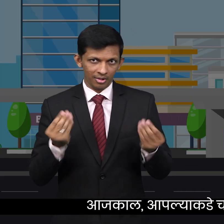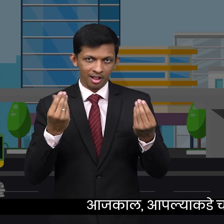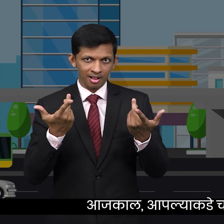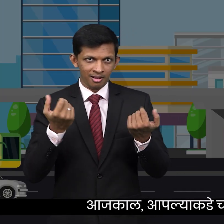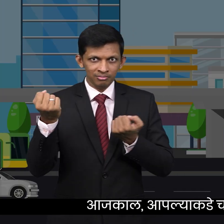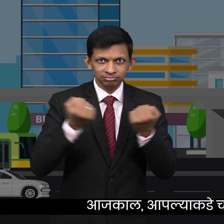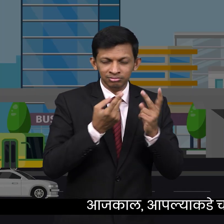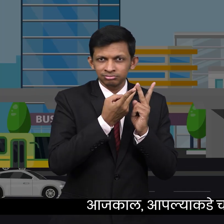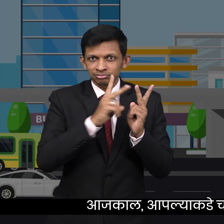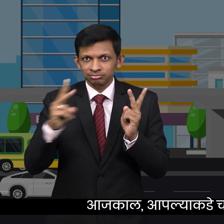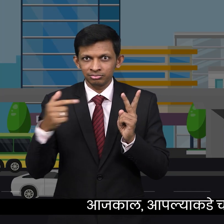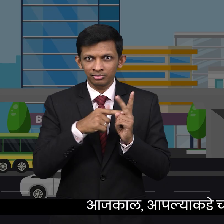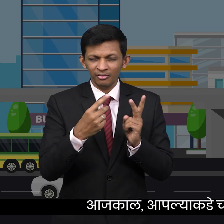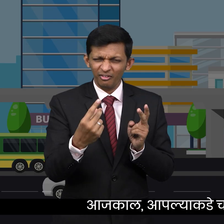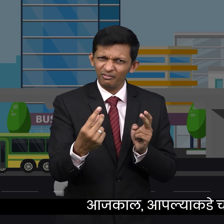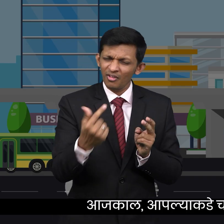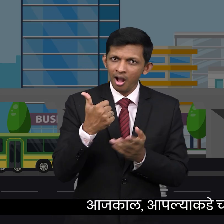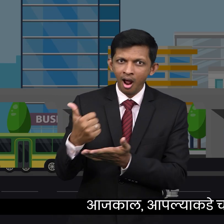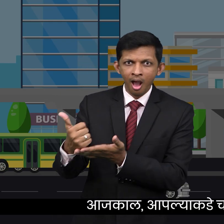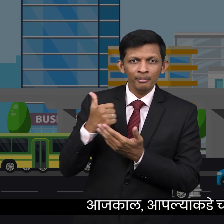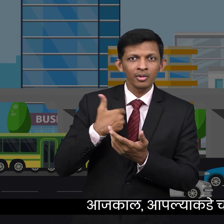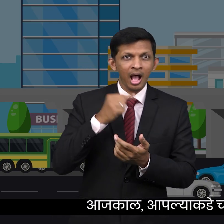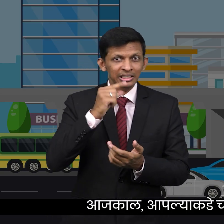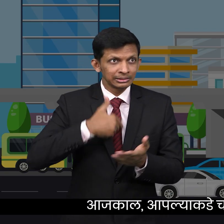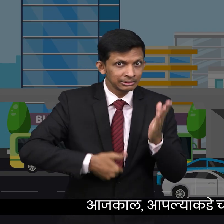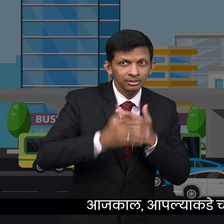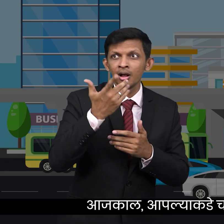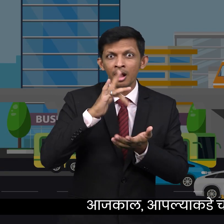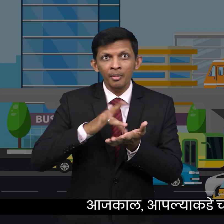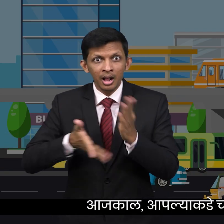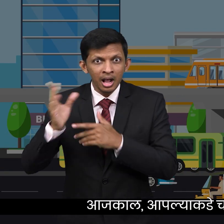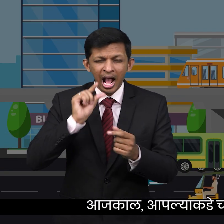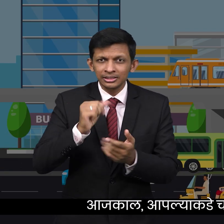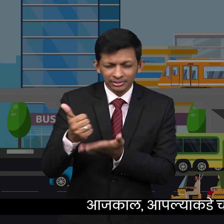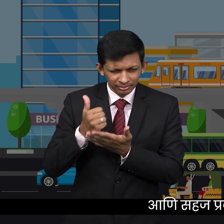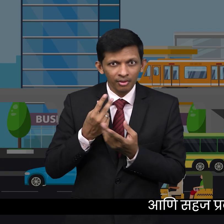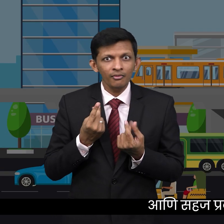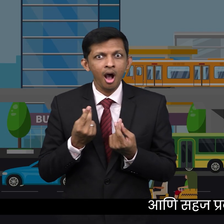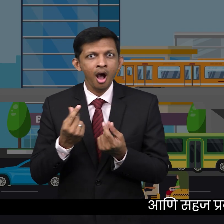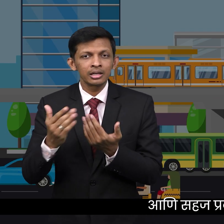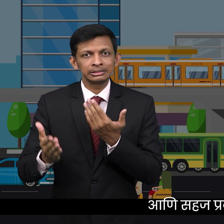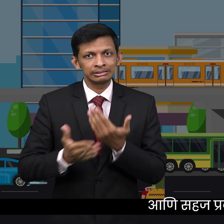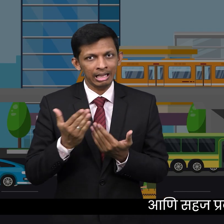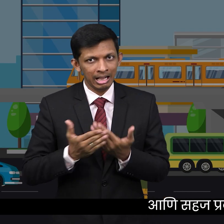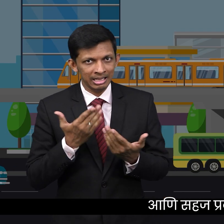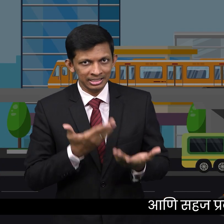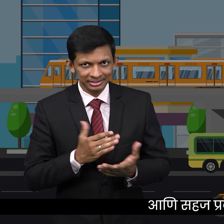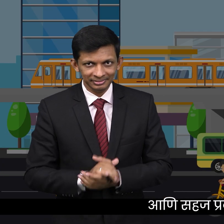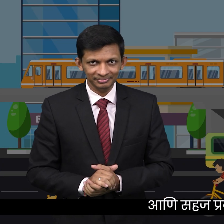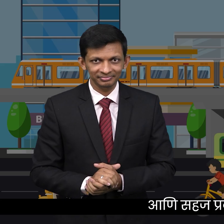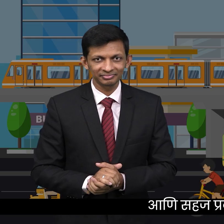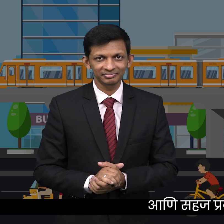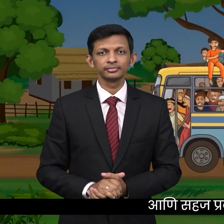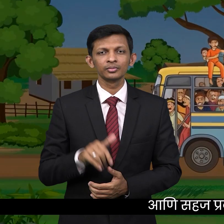आजकाल आपल्याकडे चांगली वाहने आहेत जी आपल्याला जलद आणि सहज